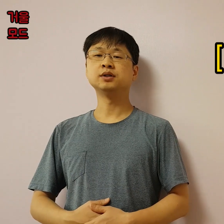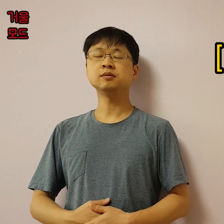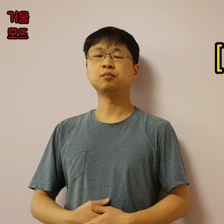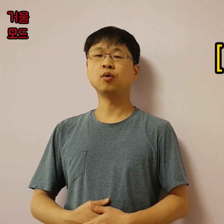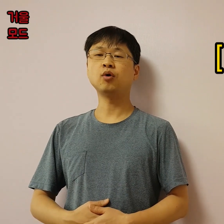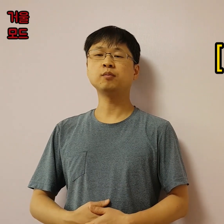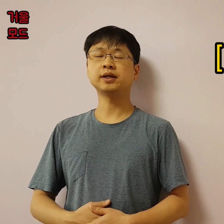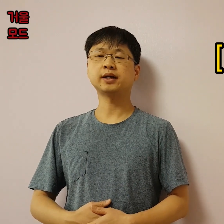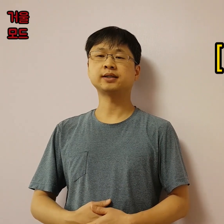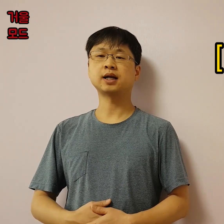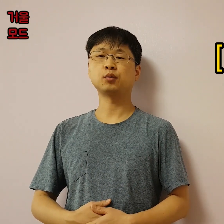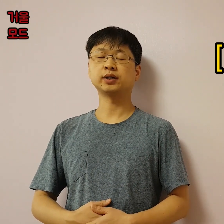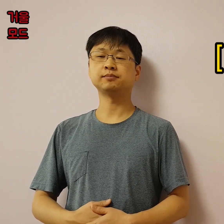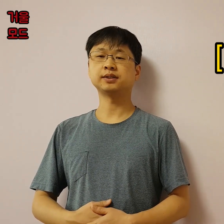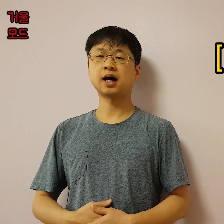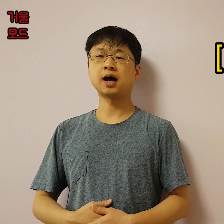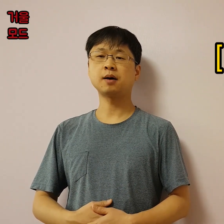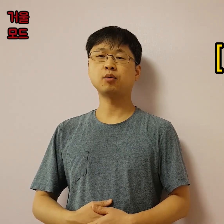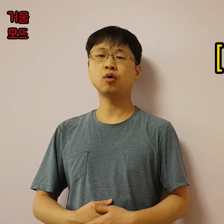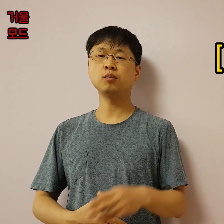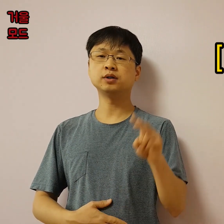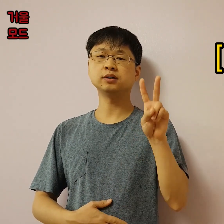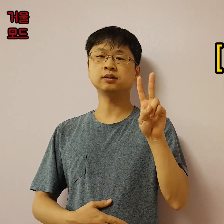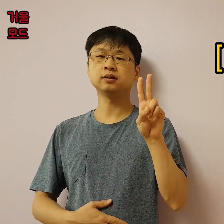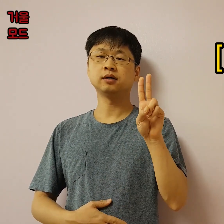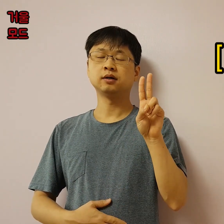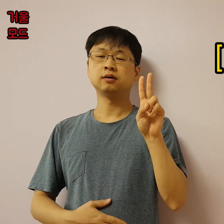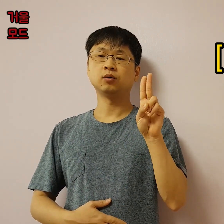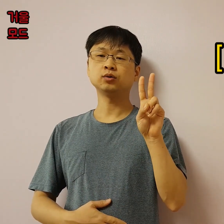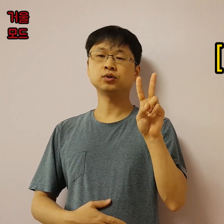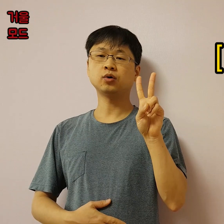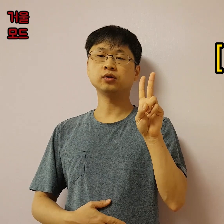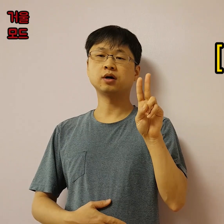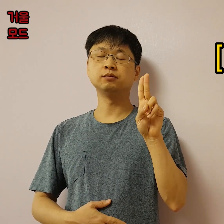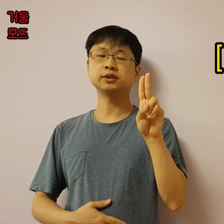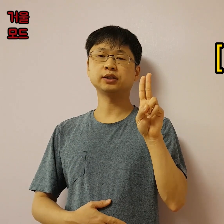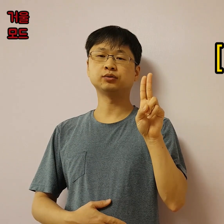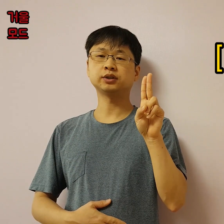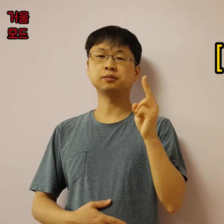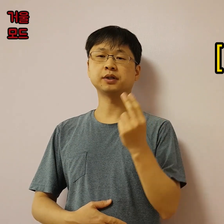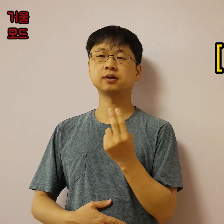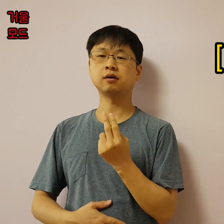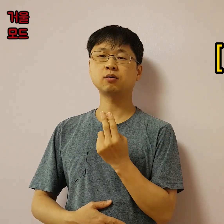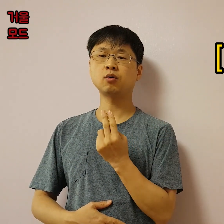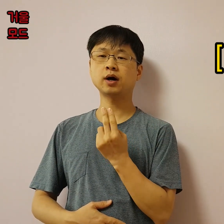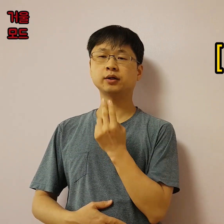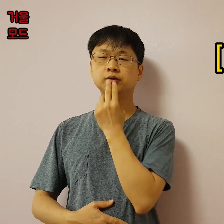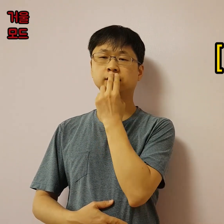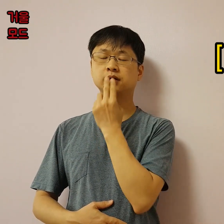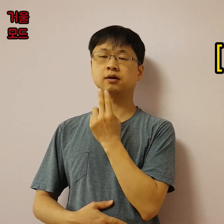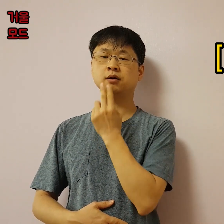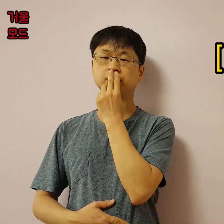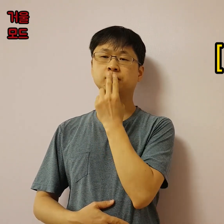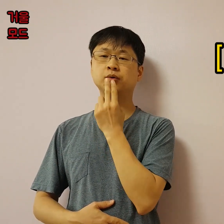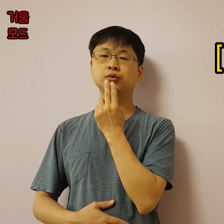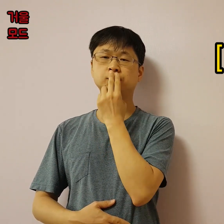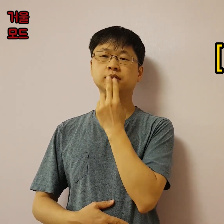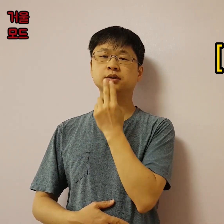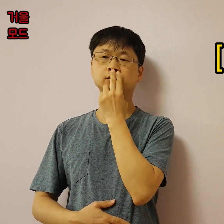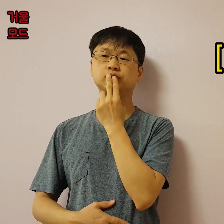다음은 보험에 대해서 알아보겠습니다. 보험은 오른손 검지와 중지를 펴서 코 아래쪽에서 위로 두 번 흔들어